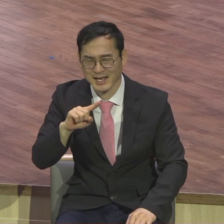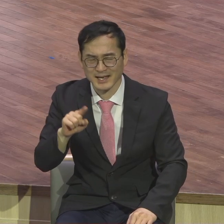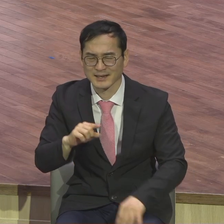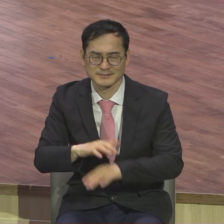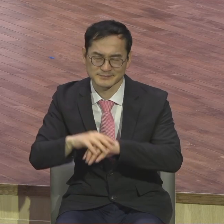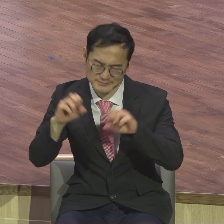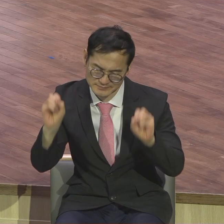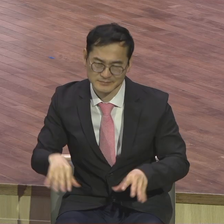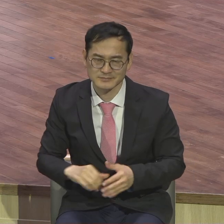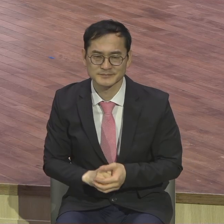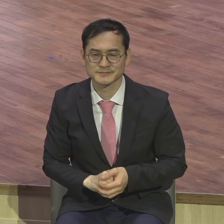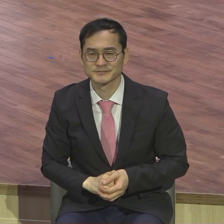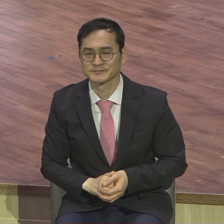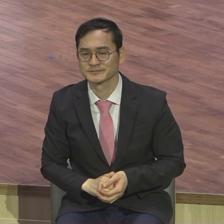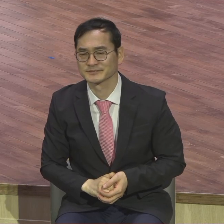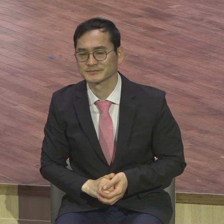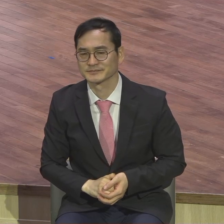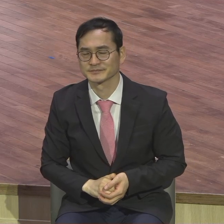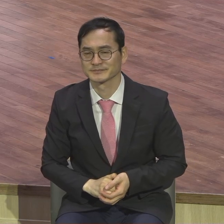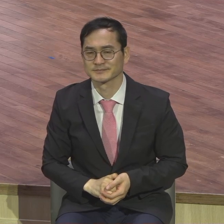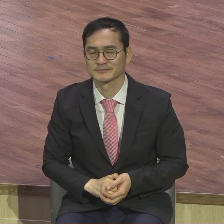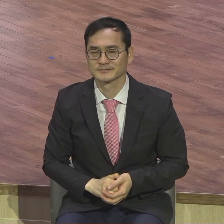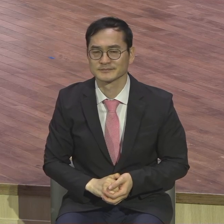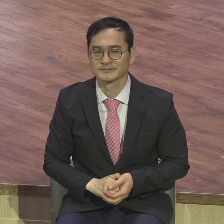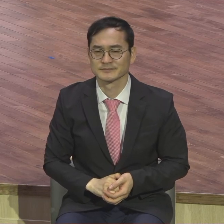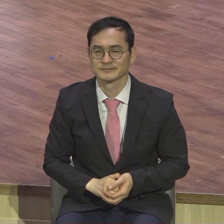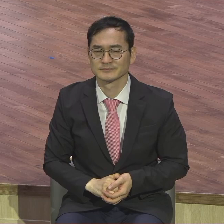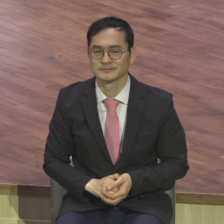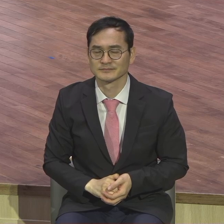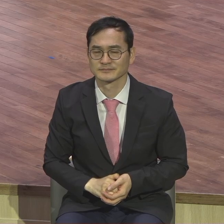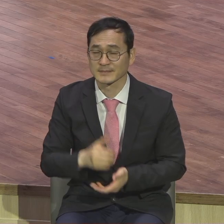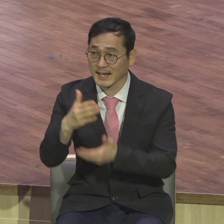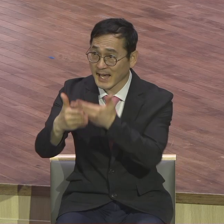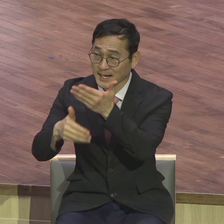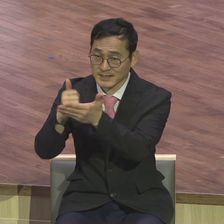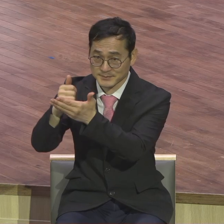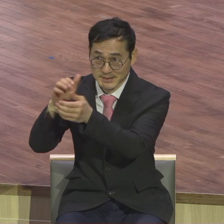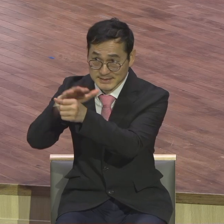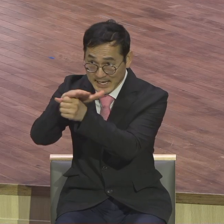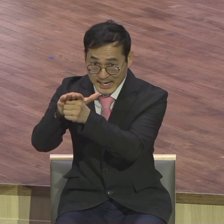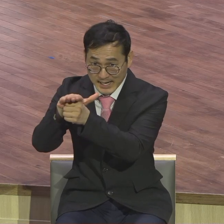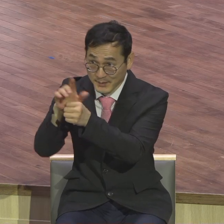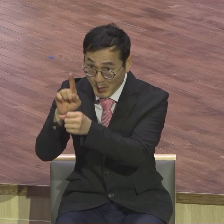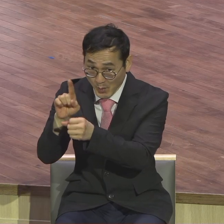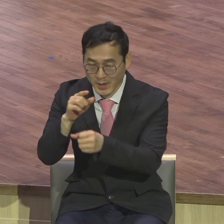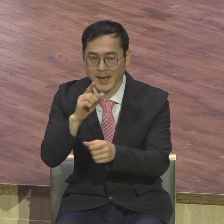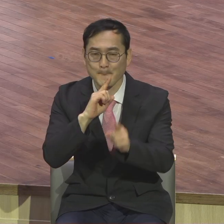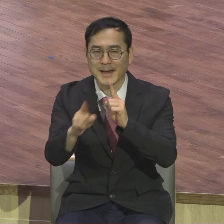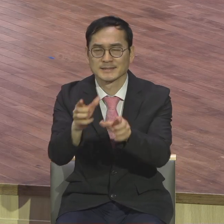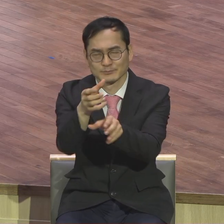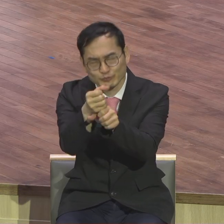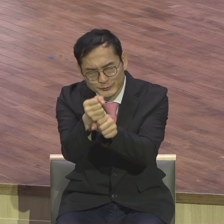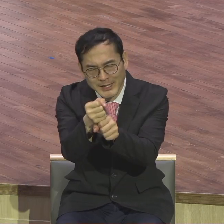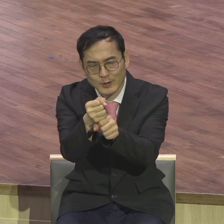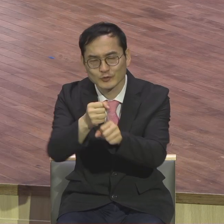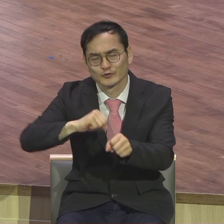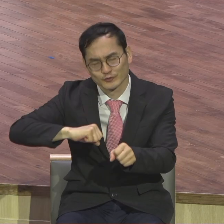본색이. 그러니까 하나님의 사랑이 뭐냐. 말씀 잡고 순종하는 겁니다.